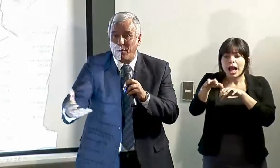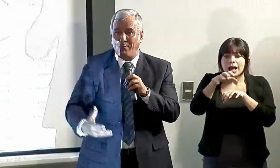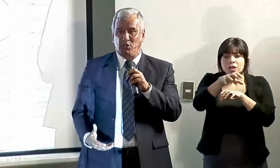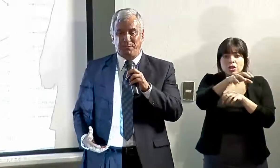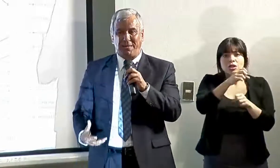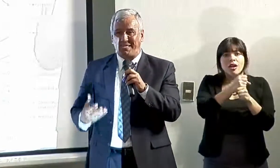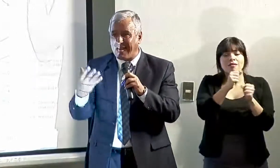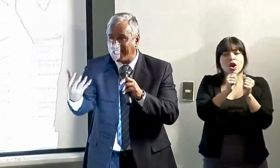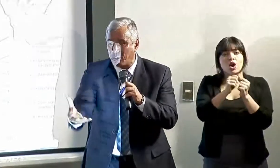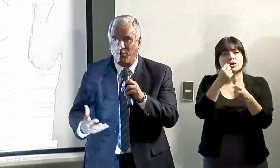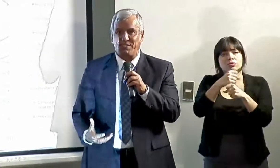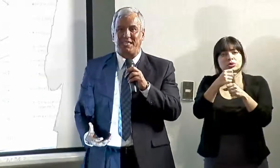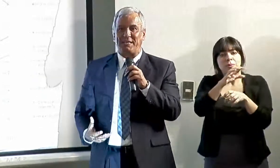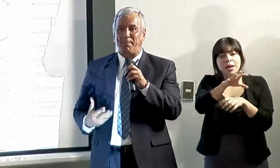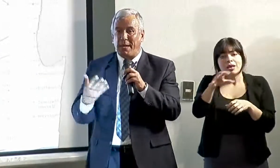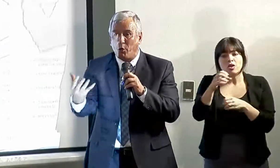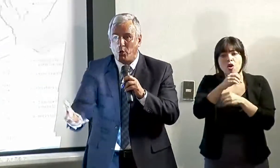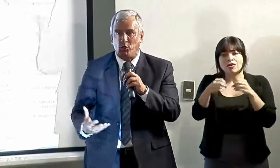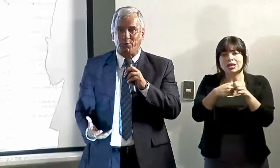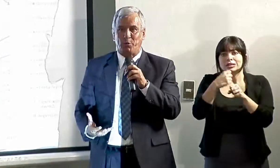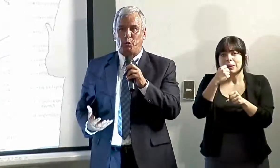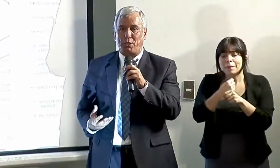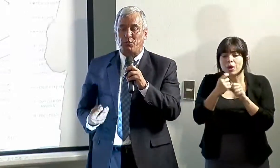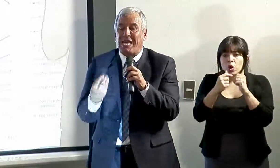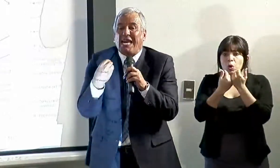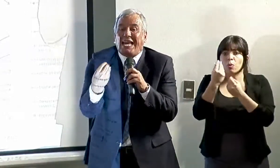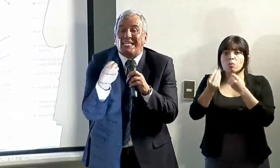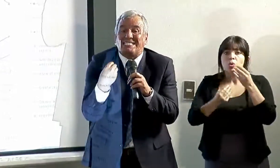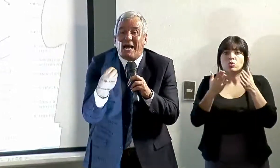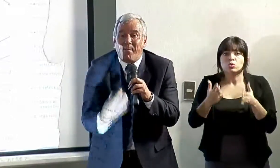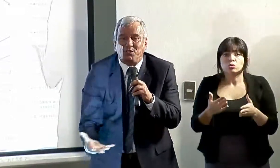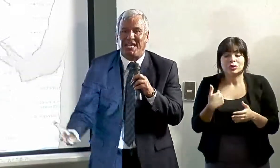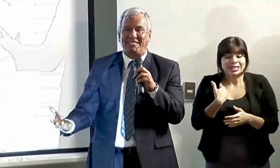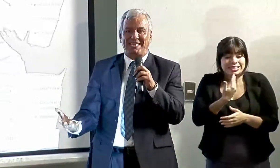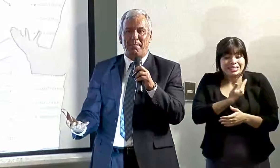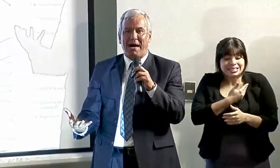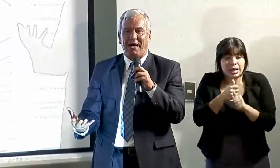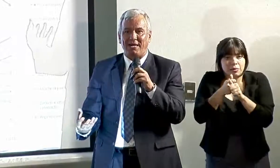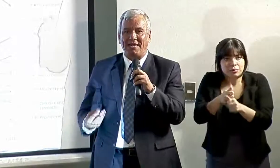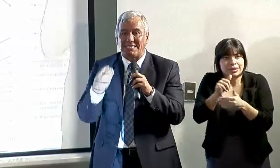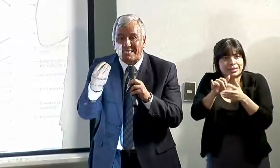a trabajar con las municipalidades, con oficinas de empleo y con los grupos productivos.